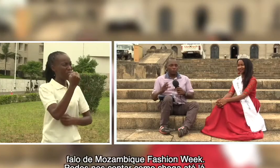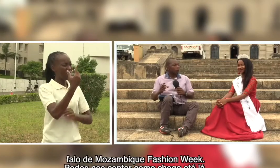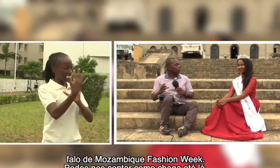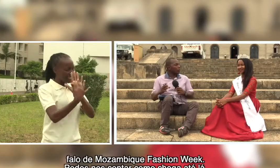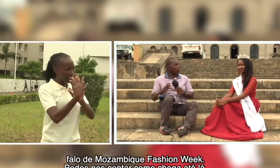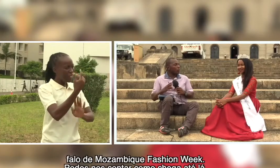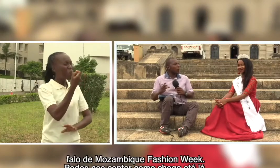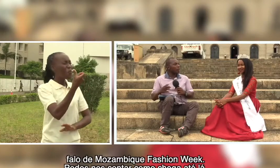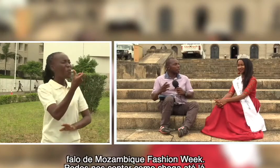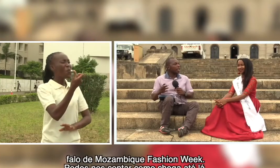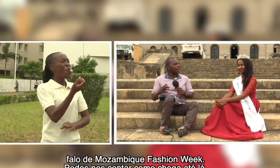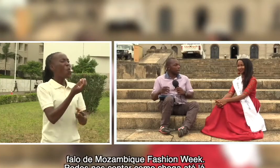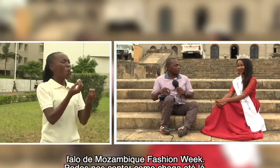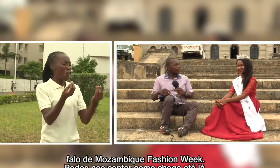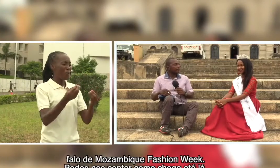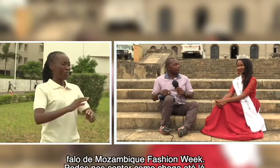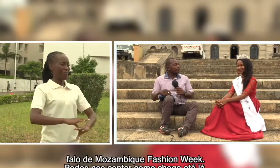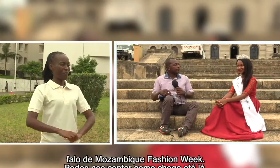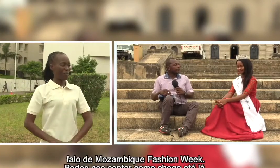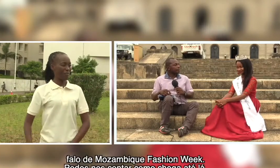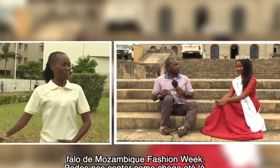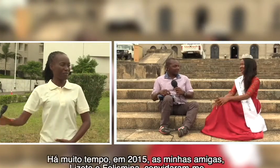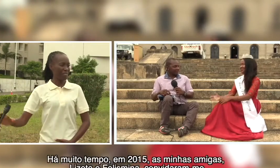Pode-nos contar um pouco como é que chega até lá.